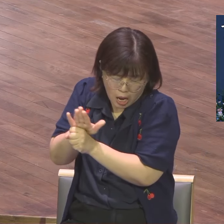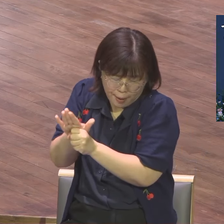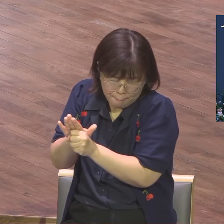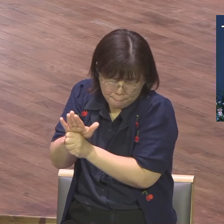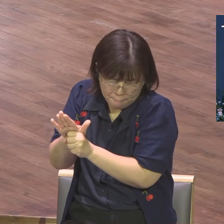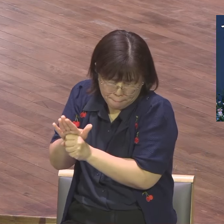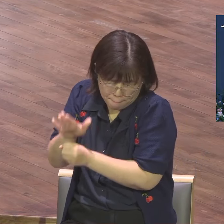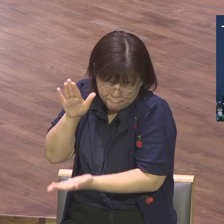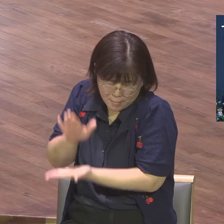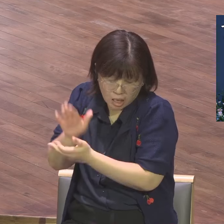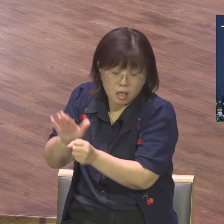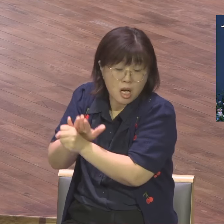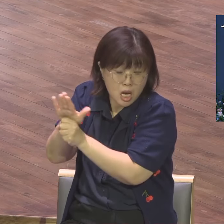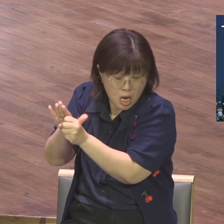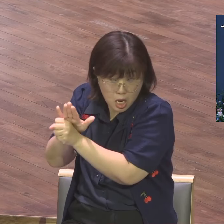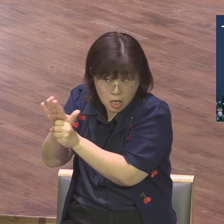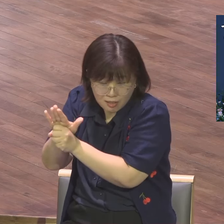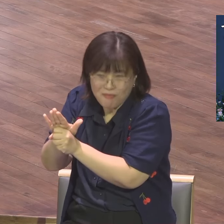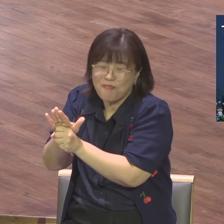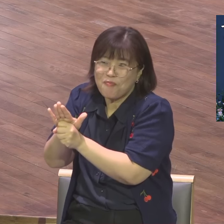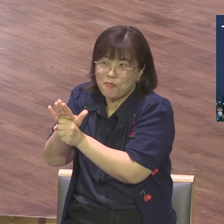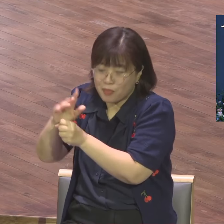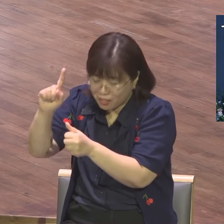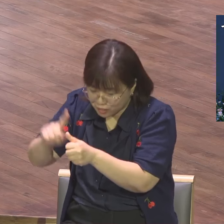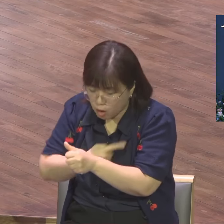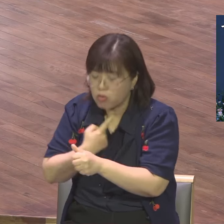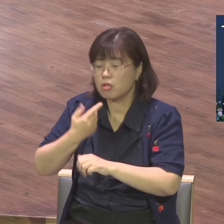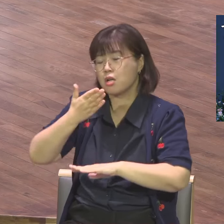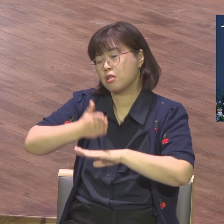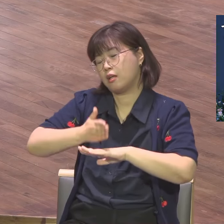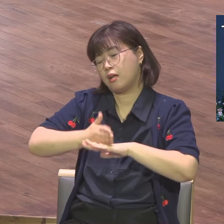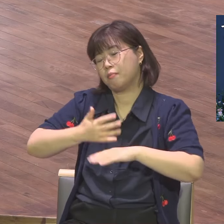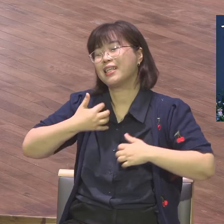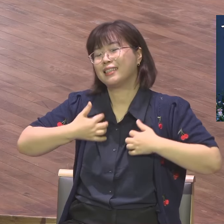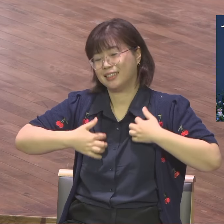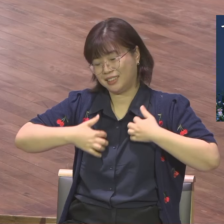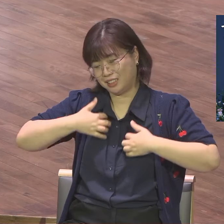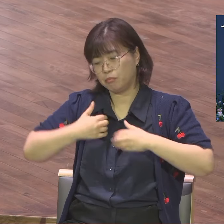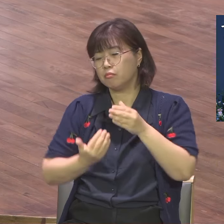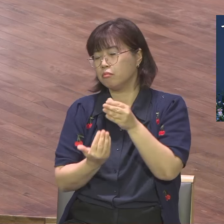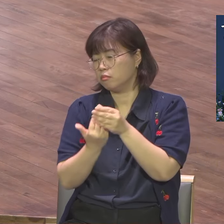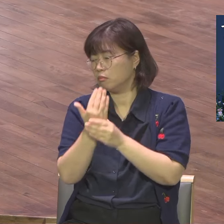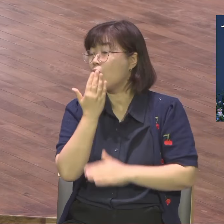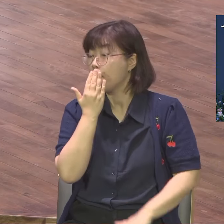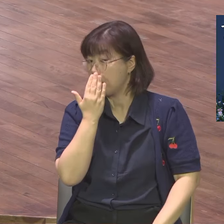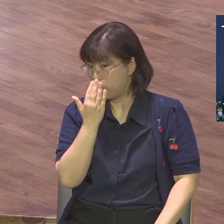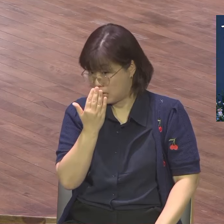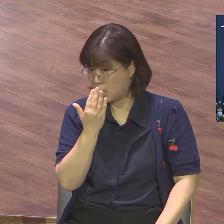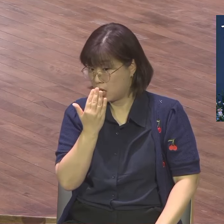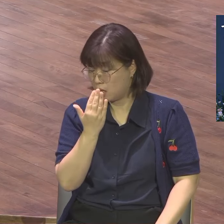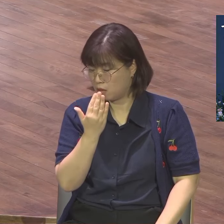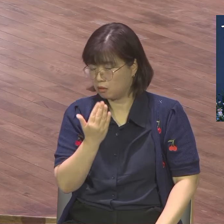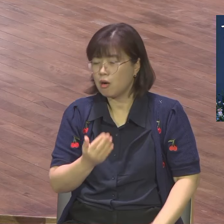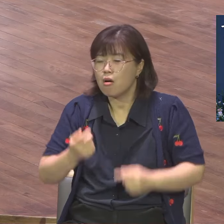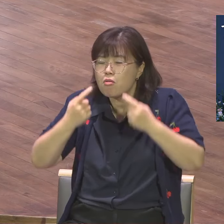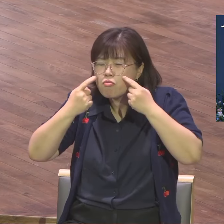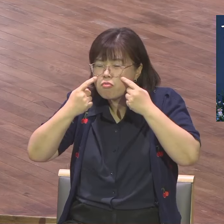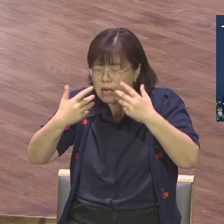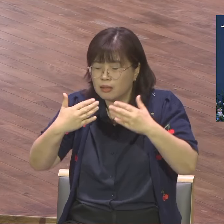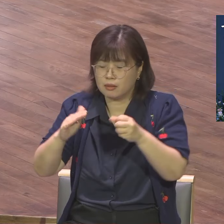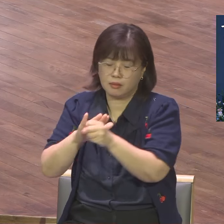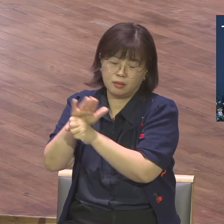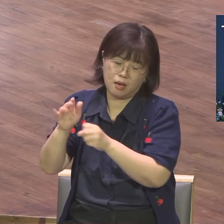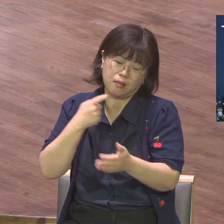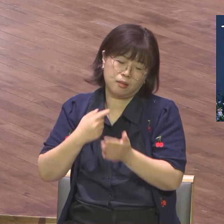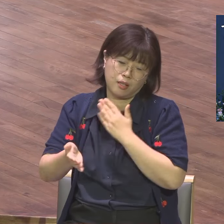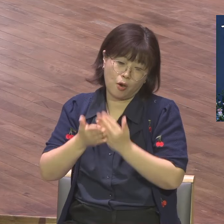감사와 기쁨을 체험하는 넘치는 은혜가 생명력 넘치는 신앙생활 하시기를 주님으로 축복합니다. 두